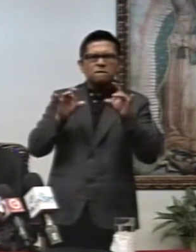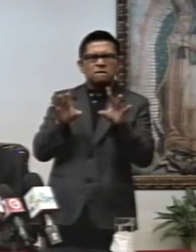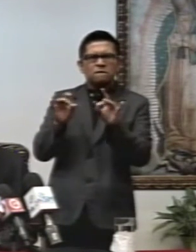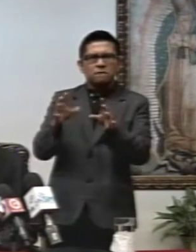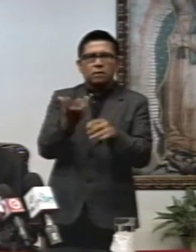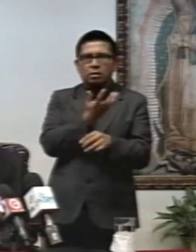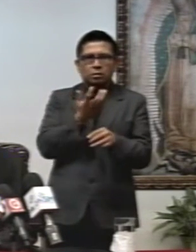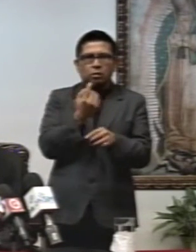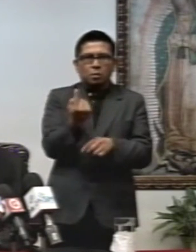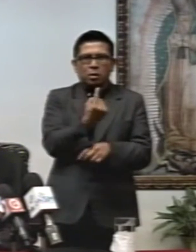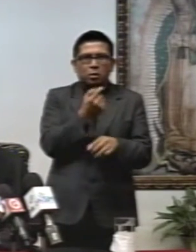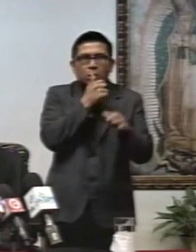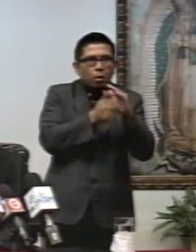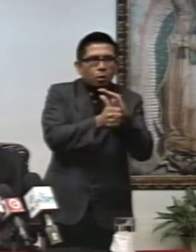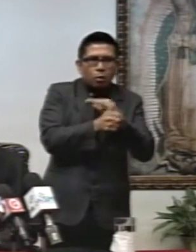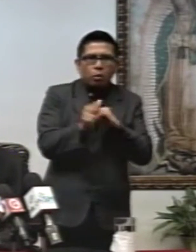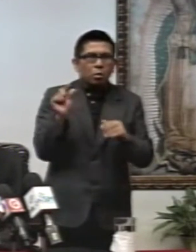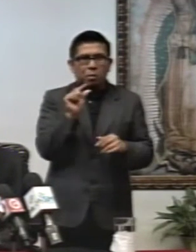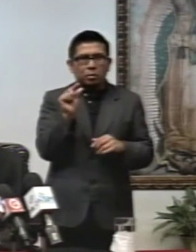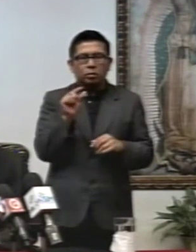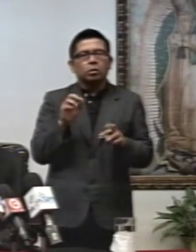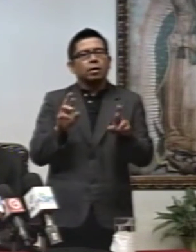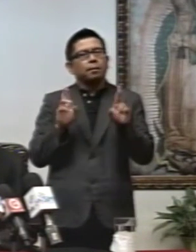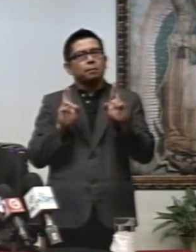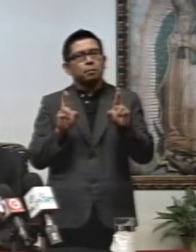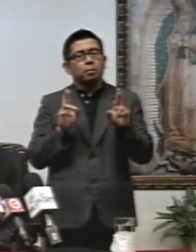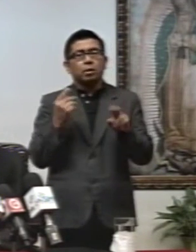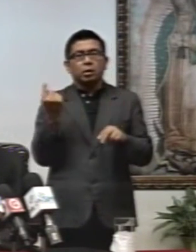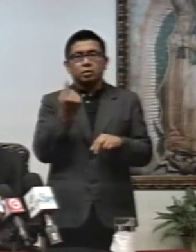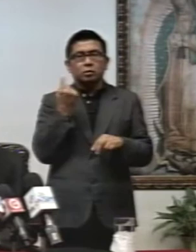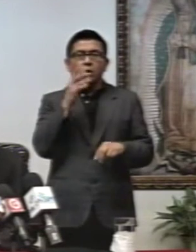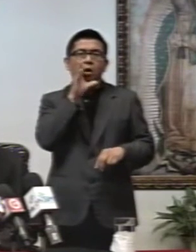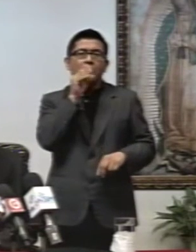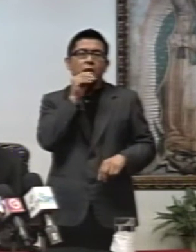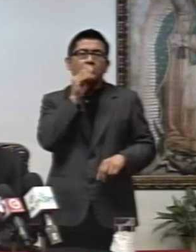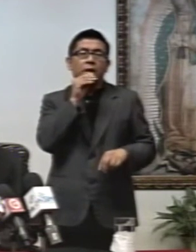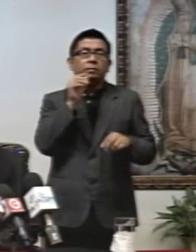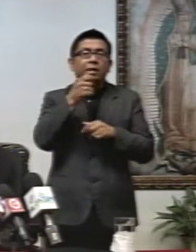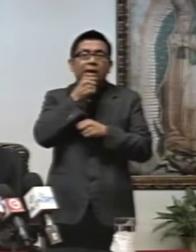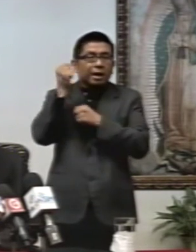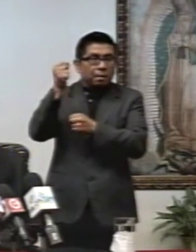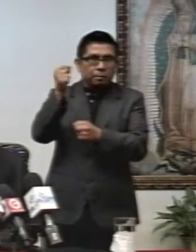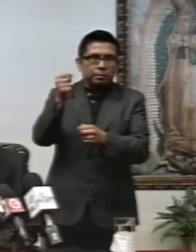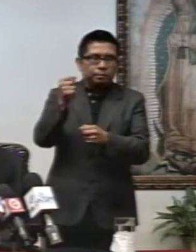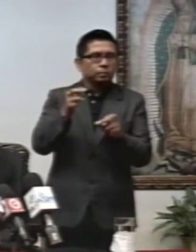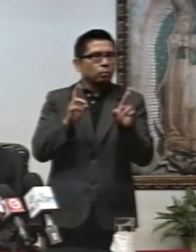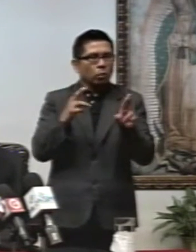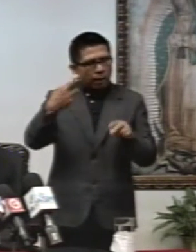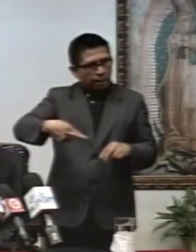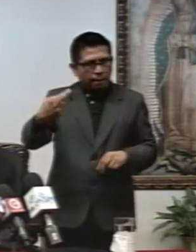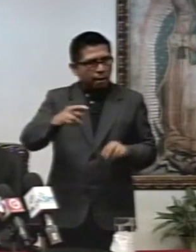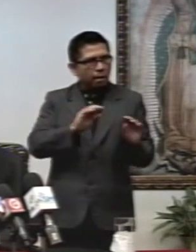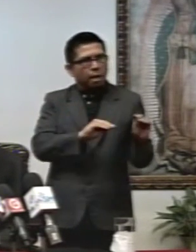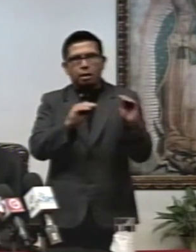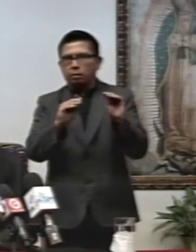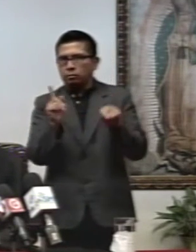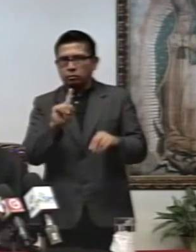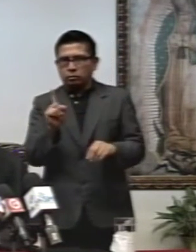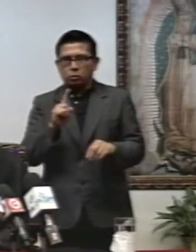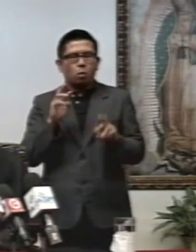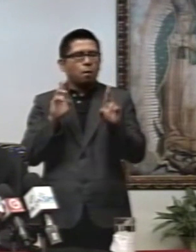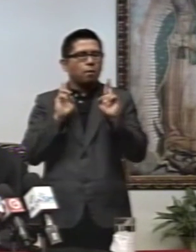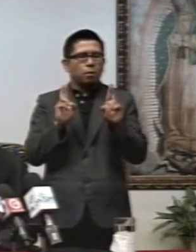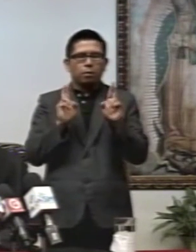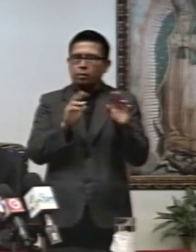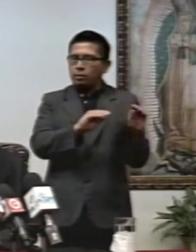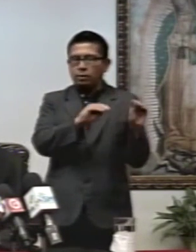como una estrategia de campaña, pero que no lo lleve a cabo. Ojalá que no lo lleve